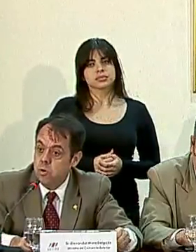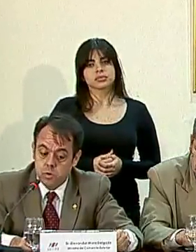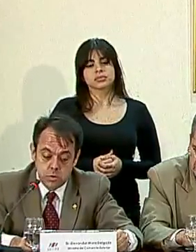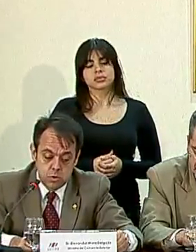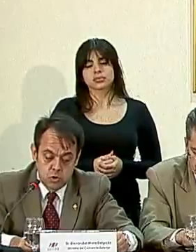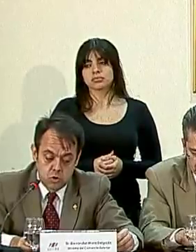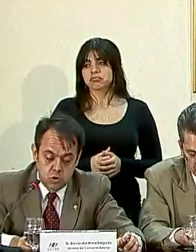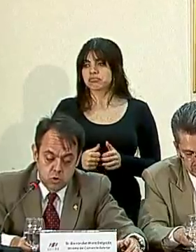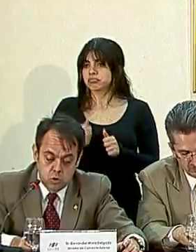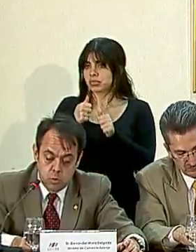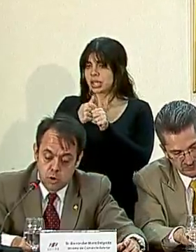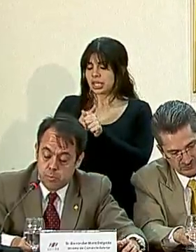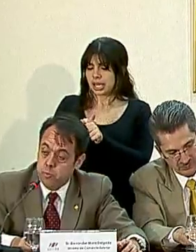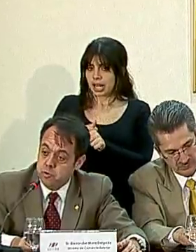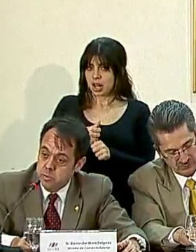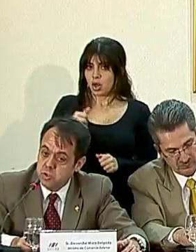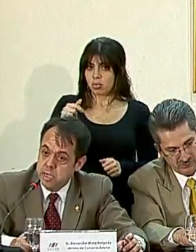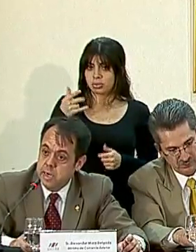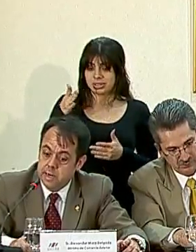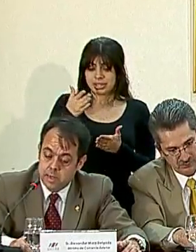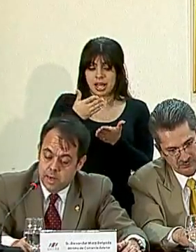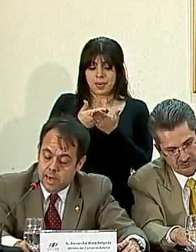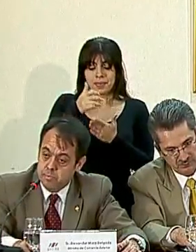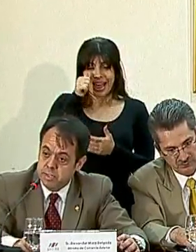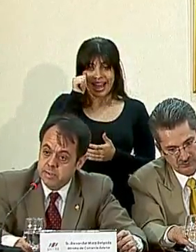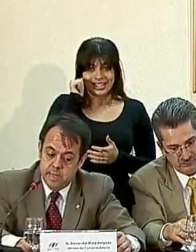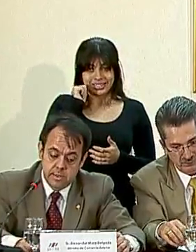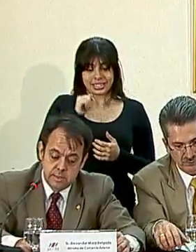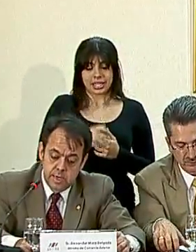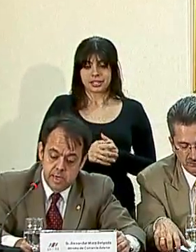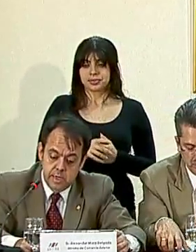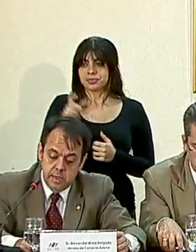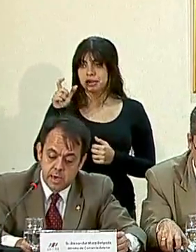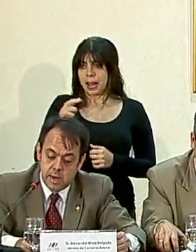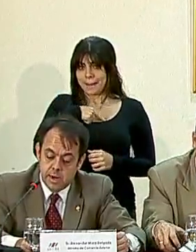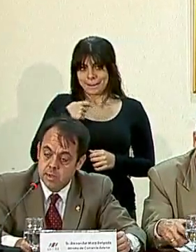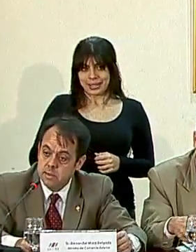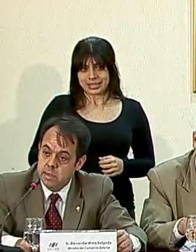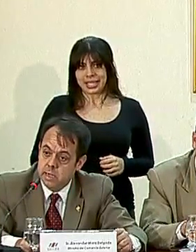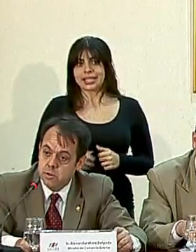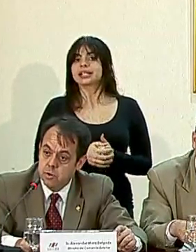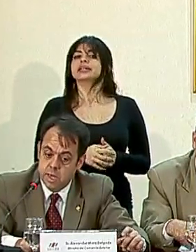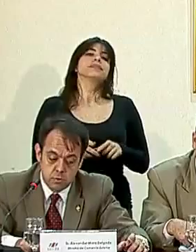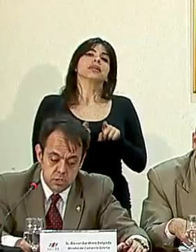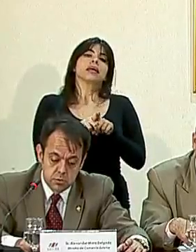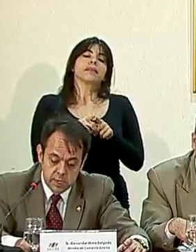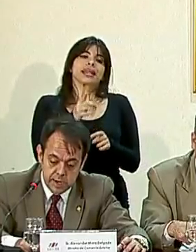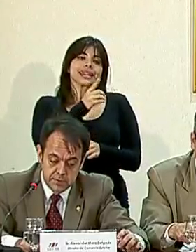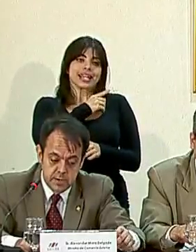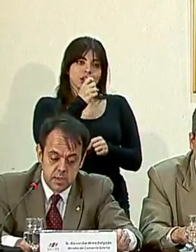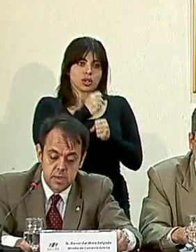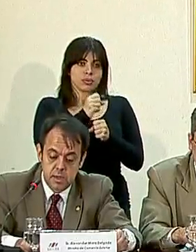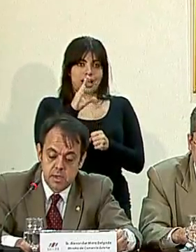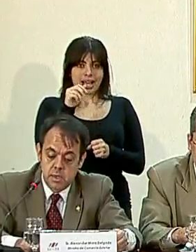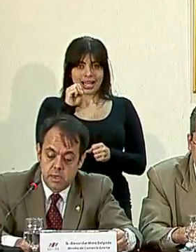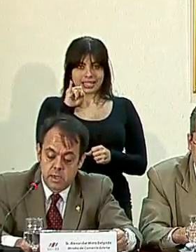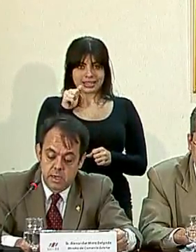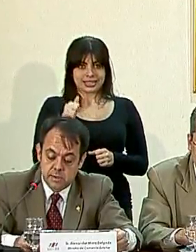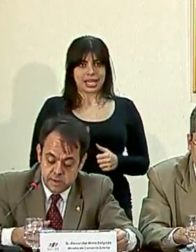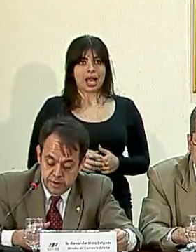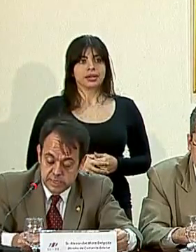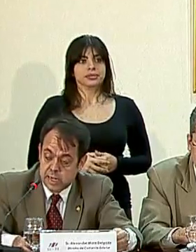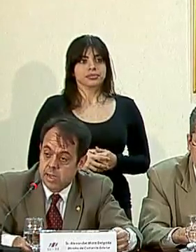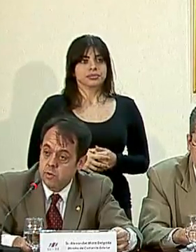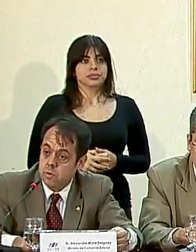tal como lo propusimos ayer al presidente y al director ejecutivo de CASIA,